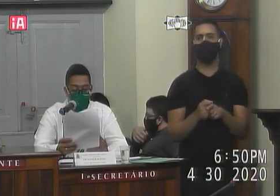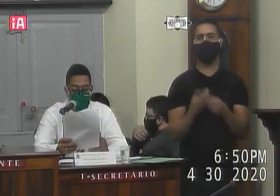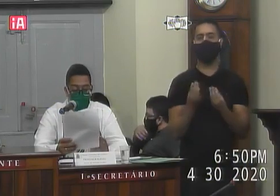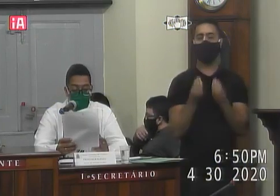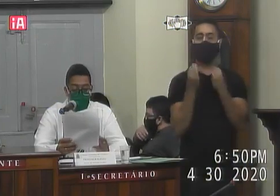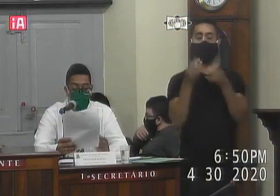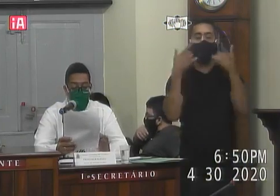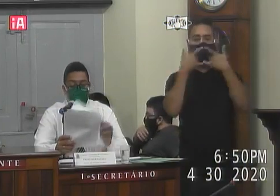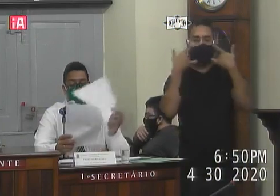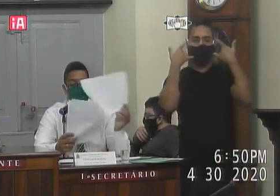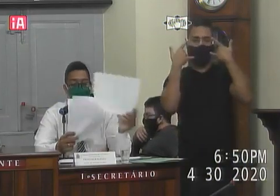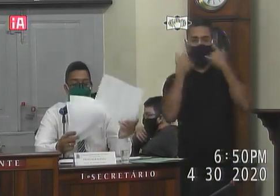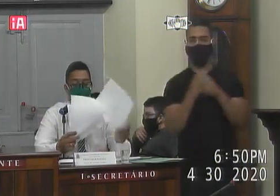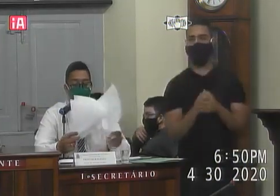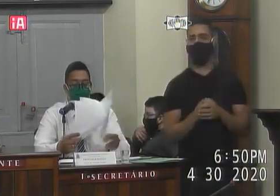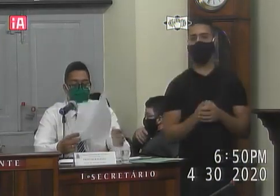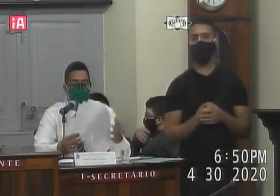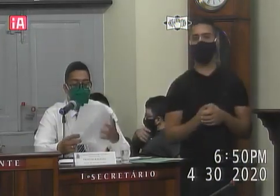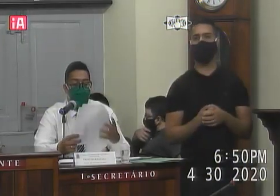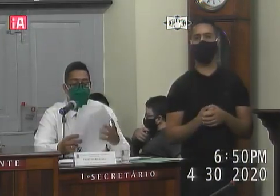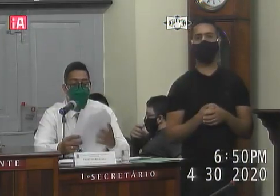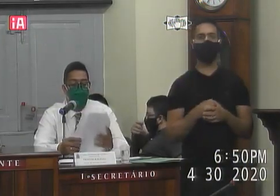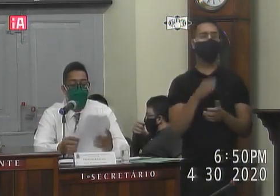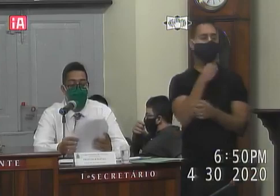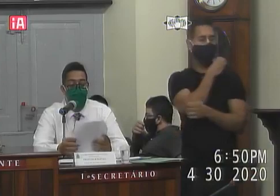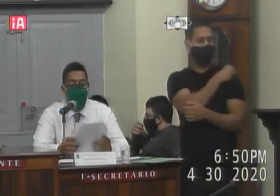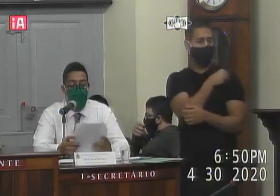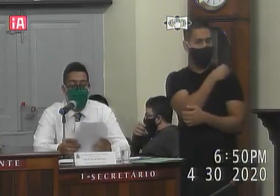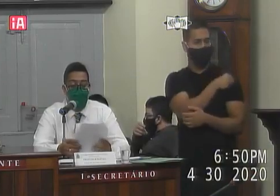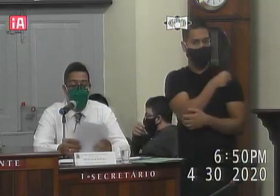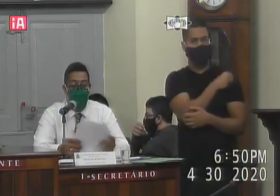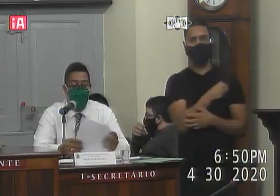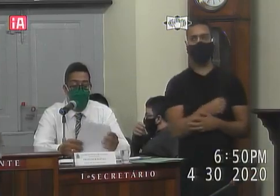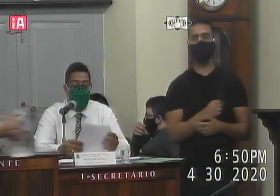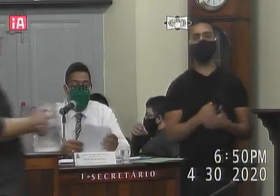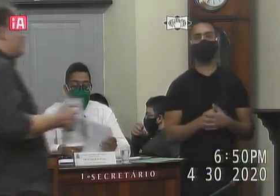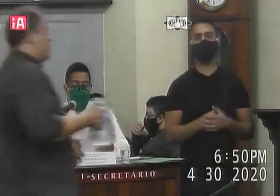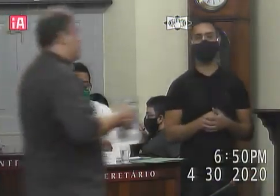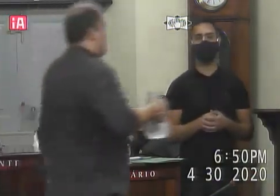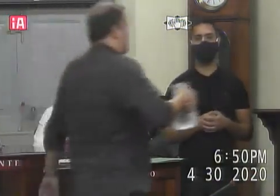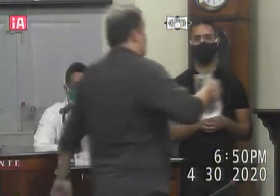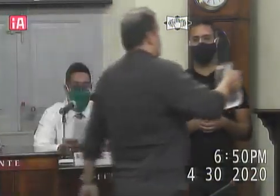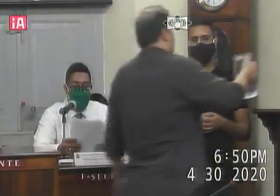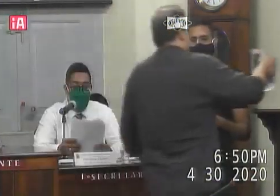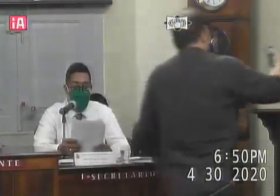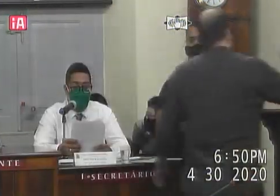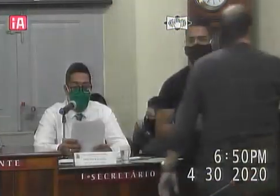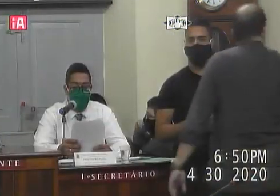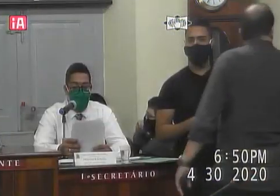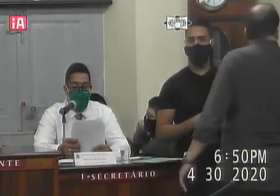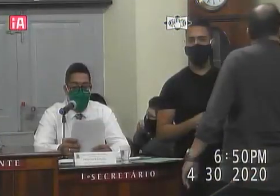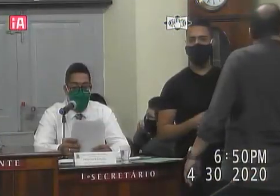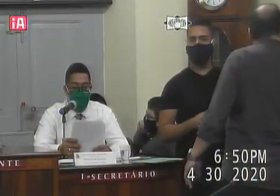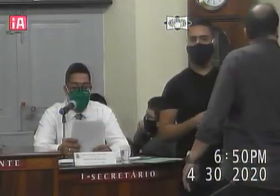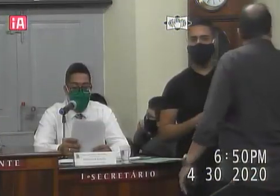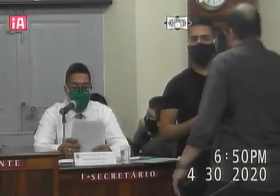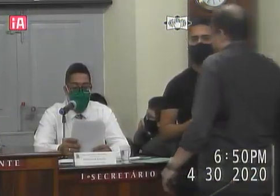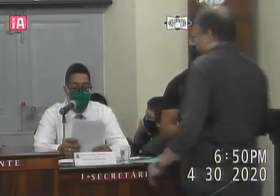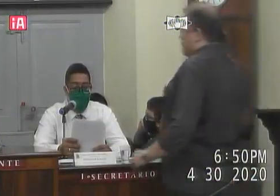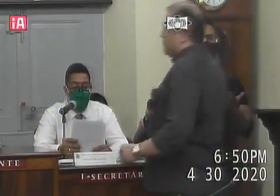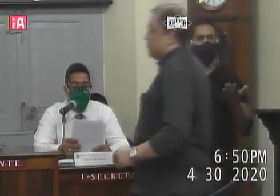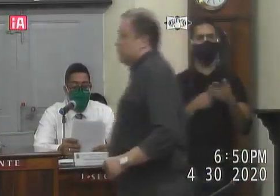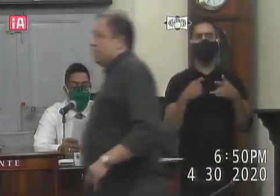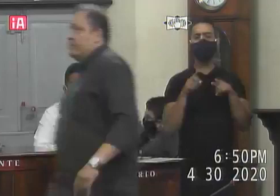disponibilizados máscara e dispensar álcool gel, exigir o uso de máscara para acesso ao transporte público